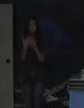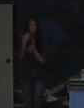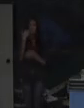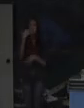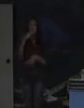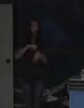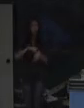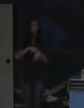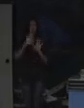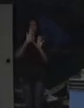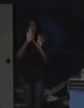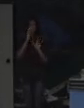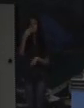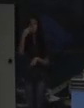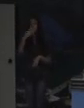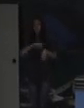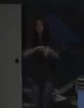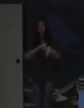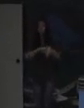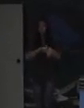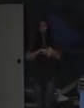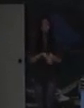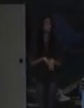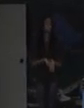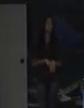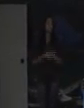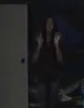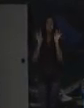15 horas, melhor, a partir das 15 horas, em